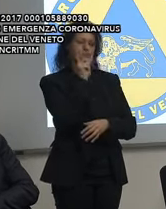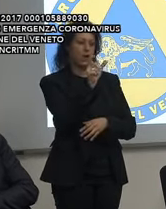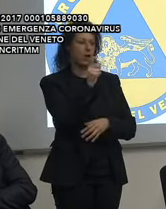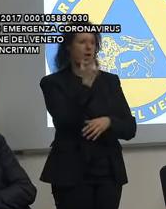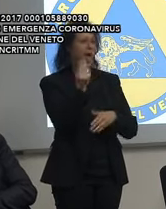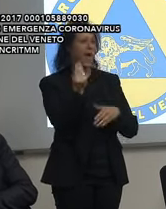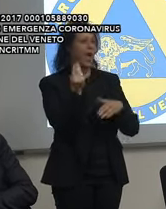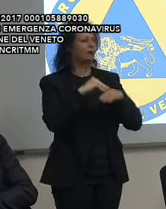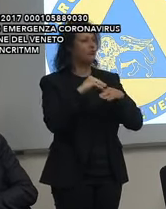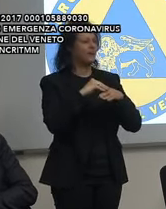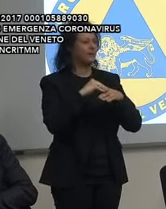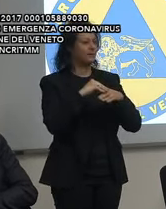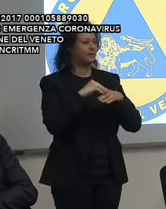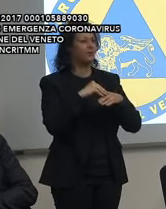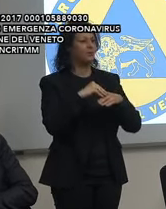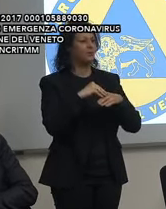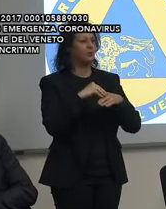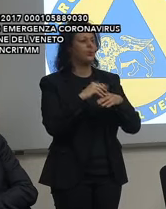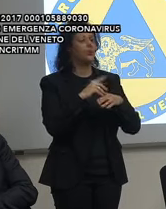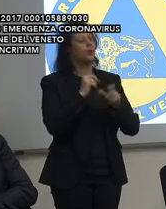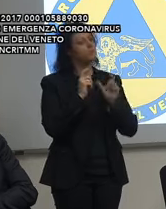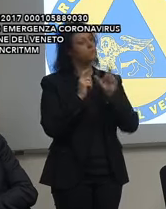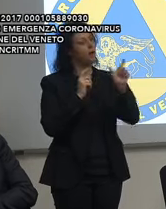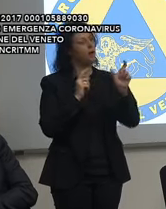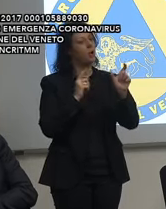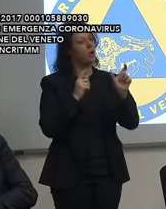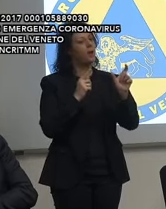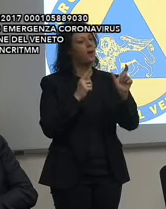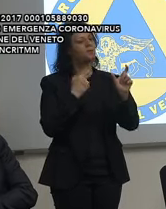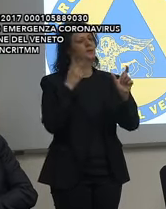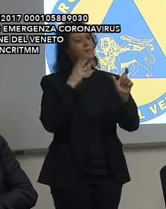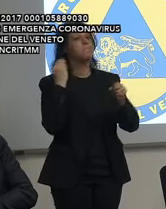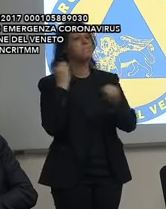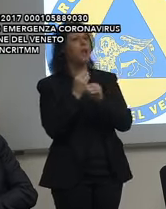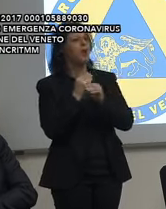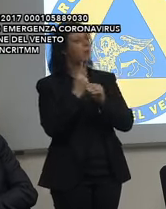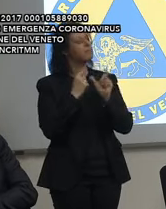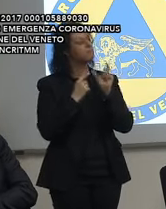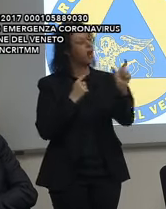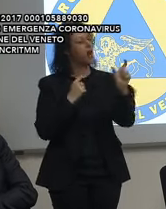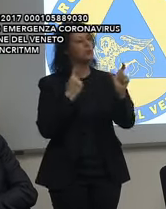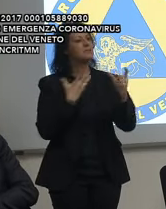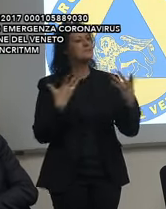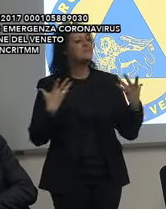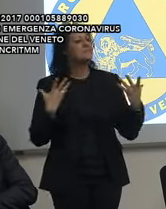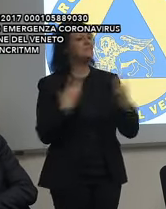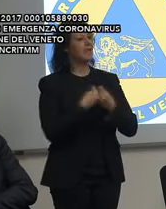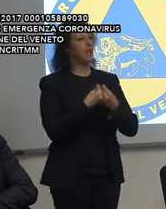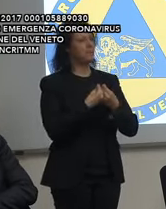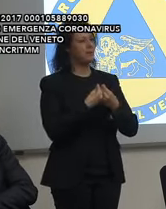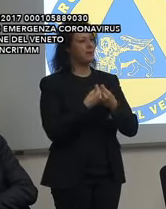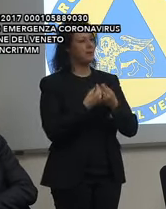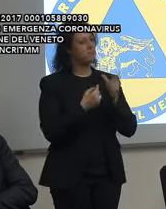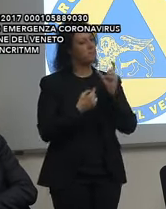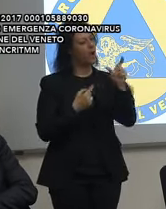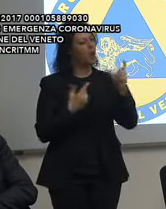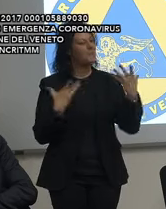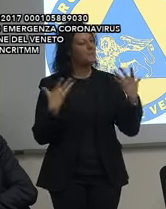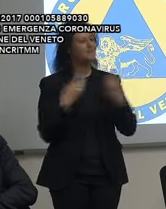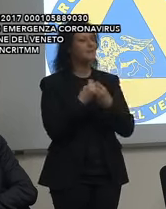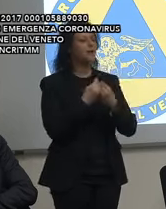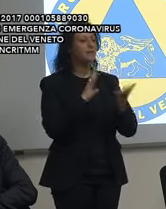come retorica o quasi banale, che è assieme. Assieme è importante in un momento in cui soprattutto